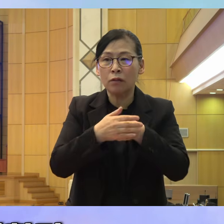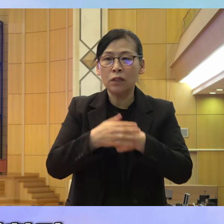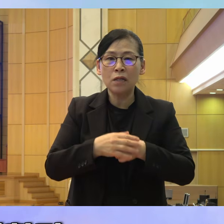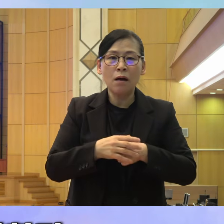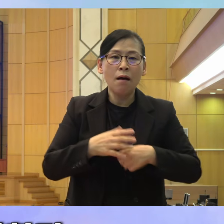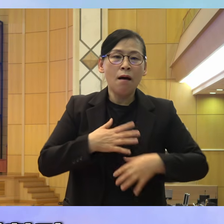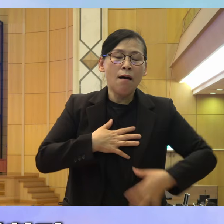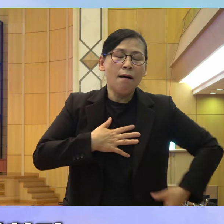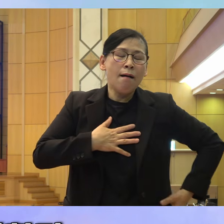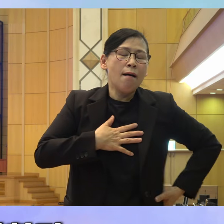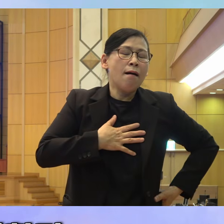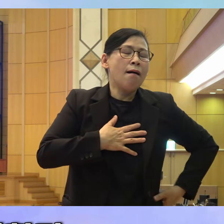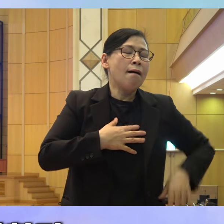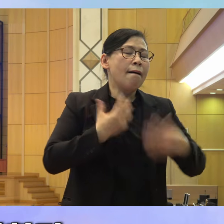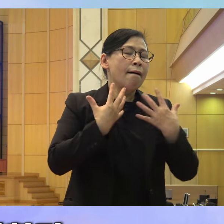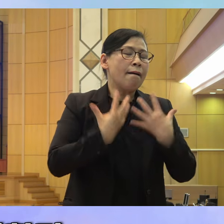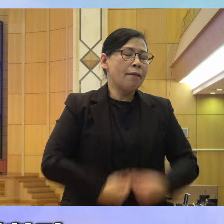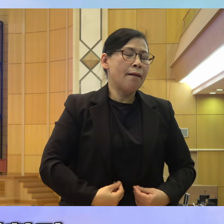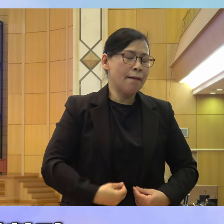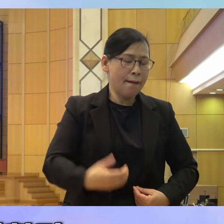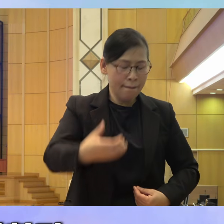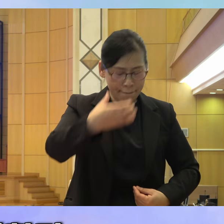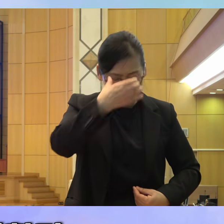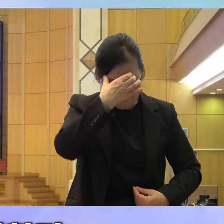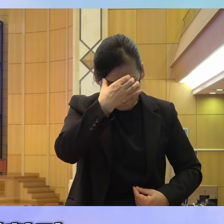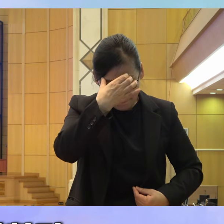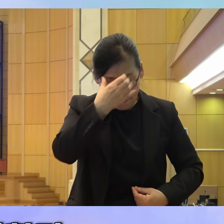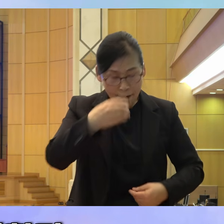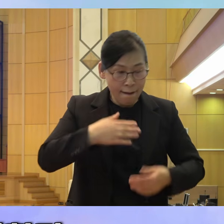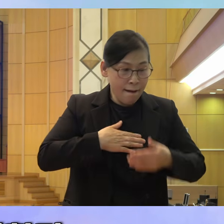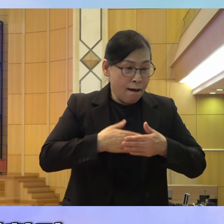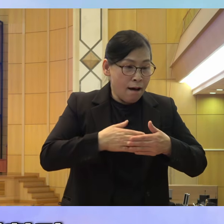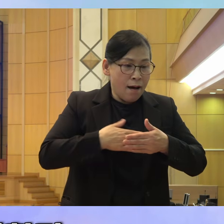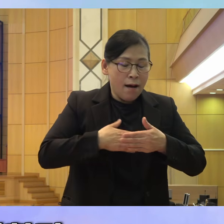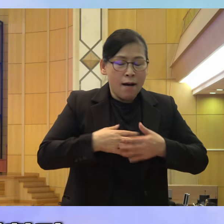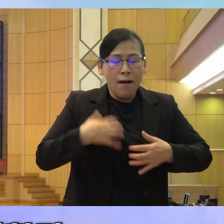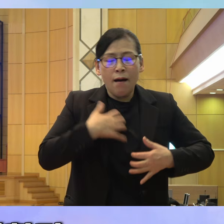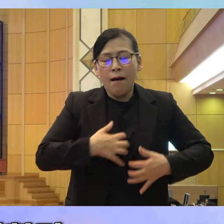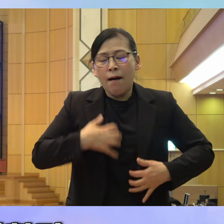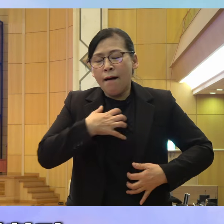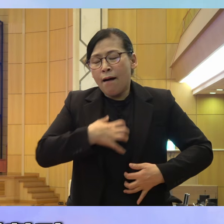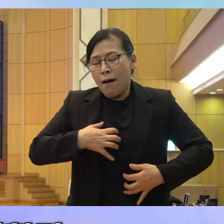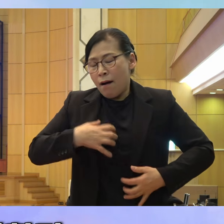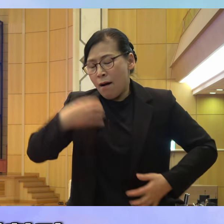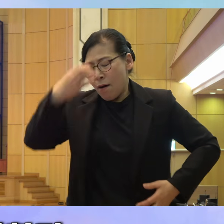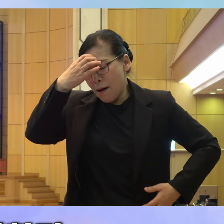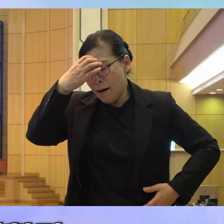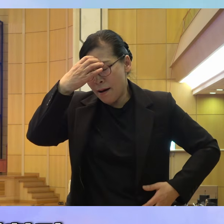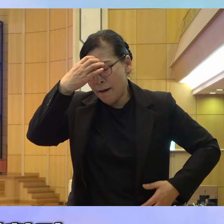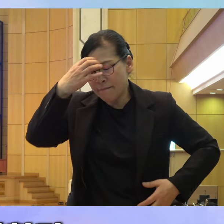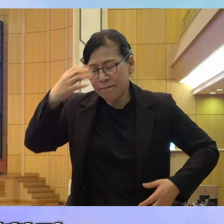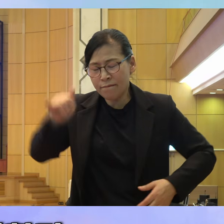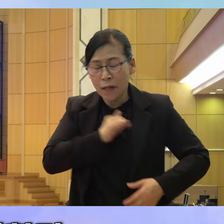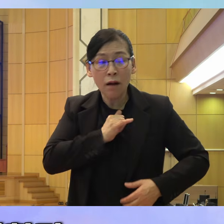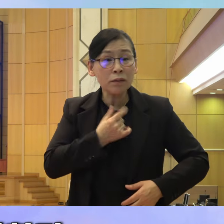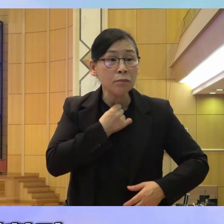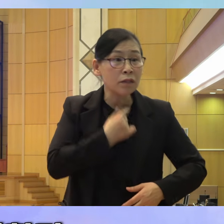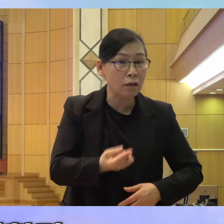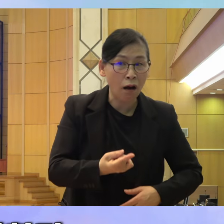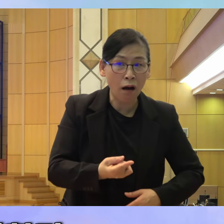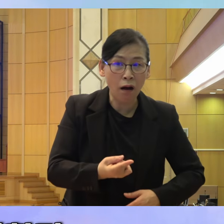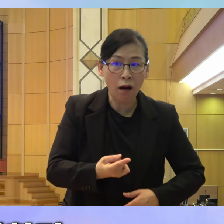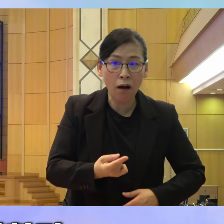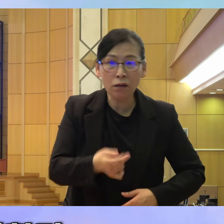큰 실망이 생깁니다. 불안해서, 염려해서, 근심해서, 걱정해서 더 깊어지게